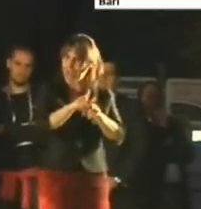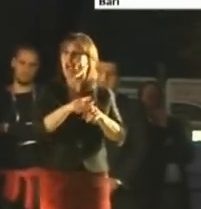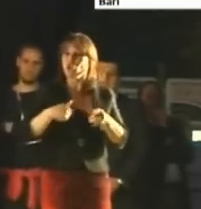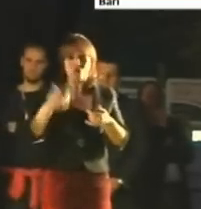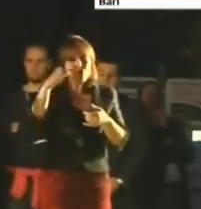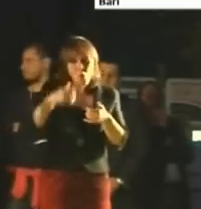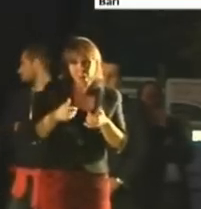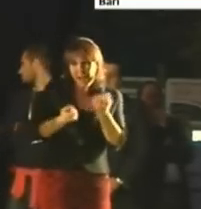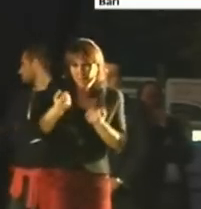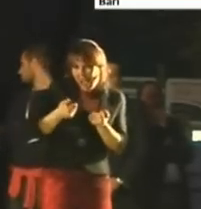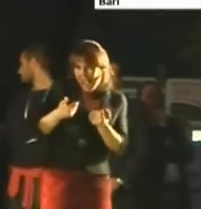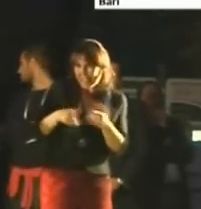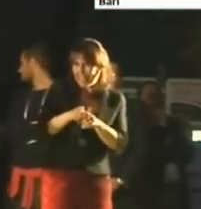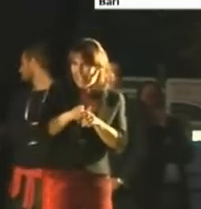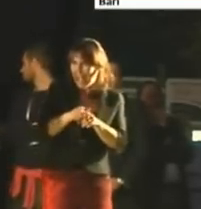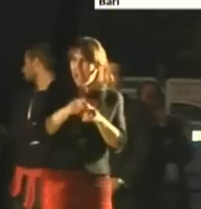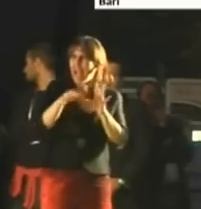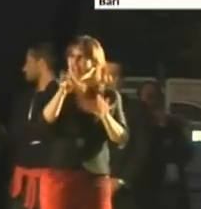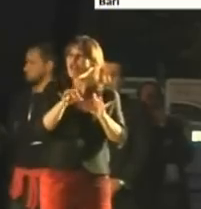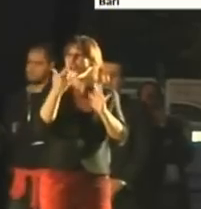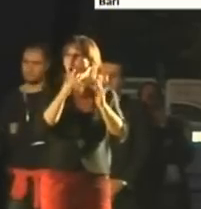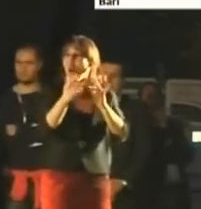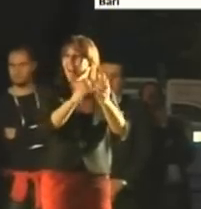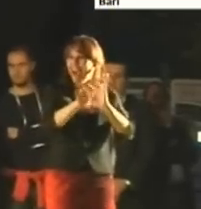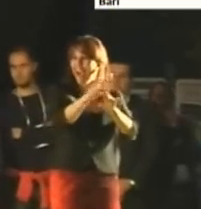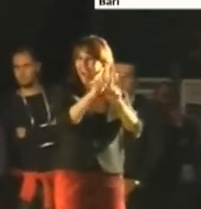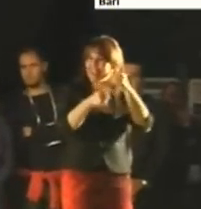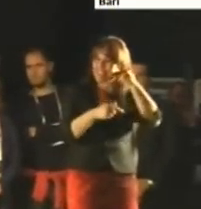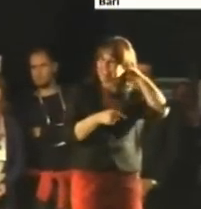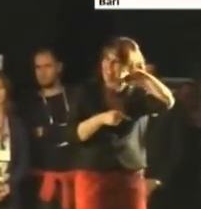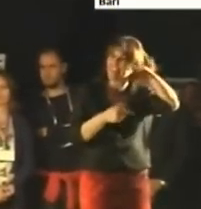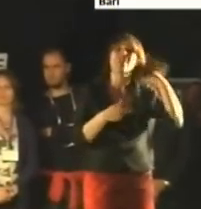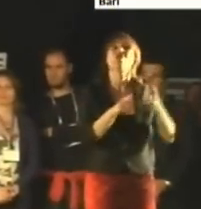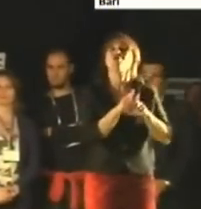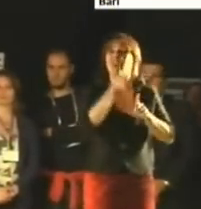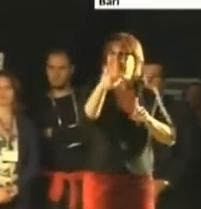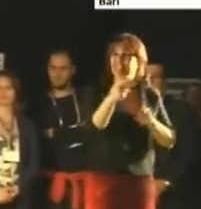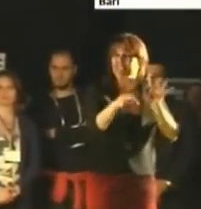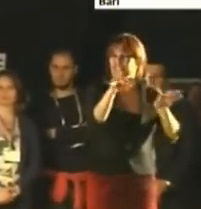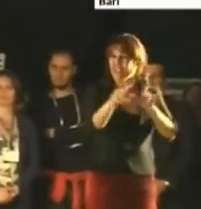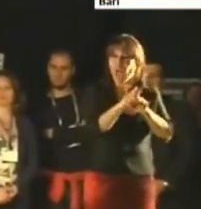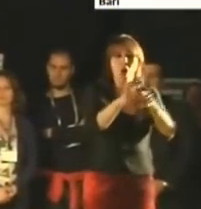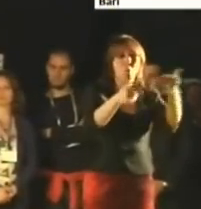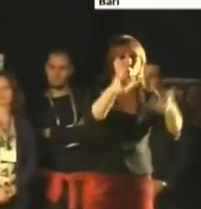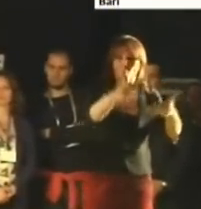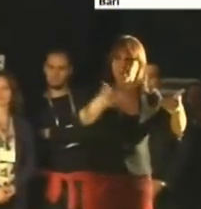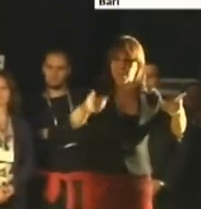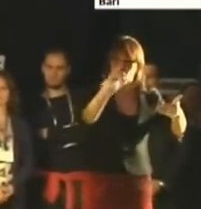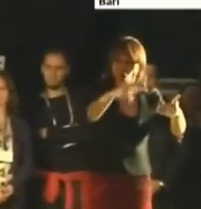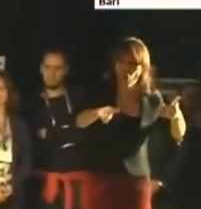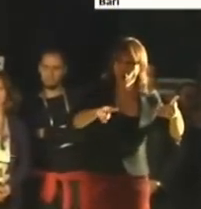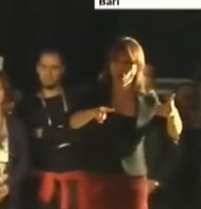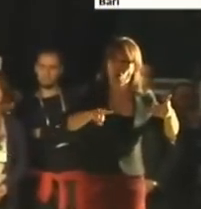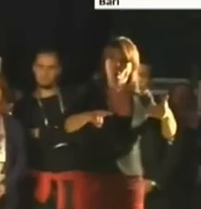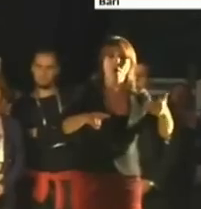cellulare in macchina, ho preso il mio candidato della mia circoscrizione, i 3, ho guardato un po' il curriculum, ho visto il filmato e